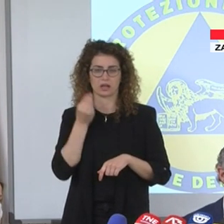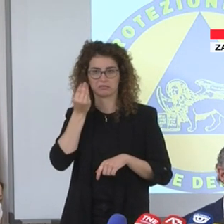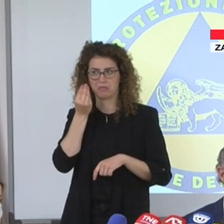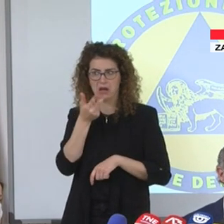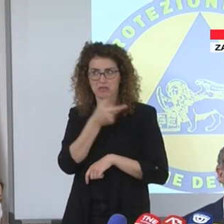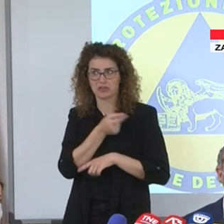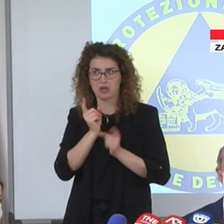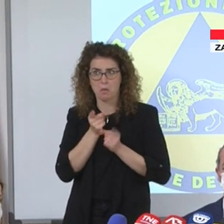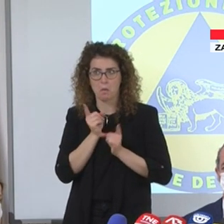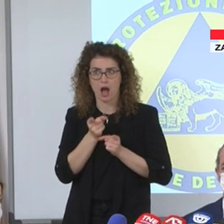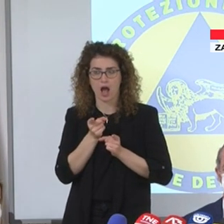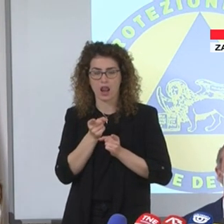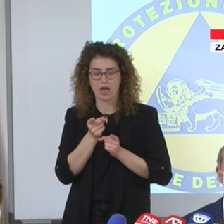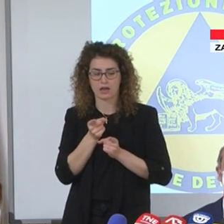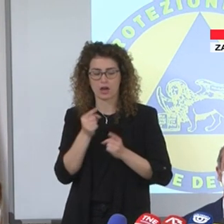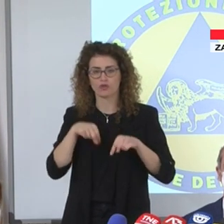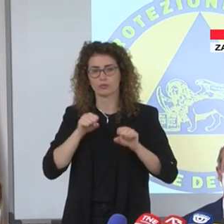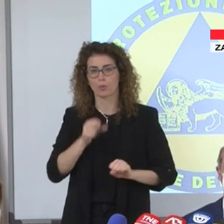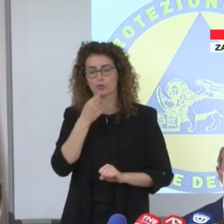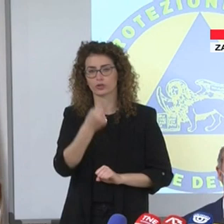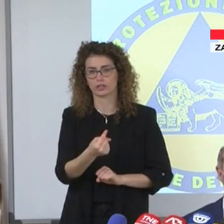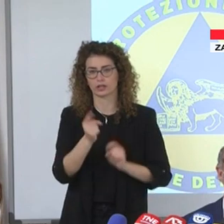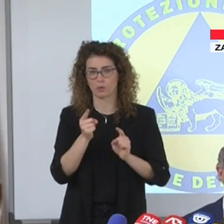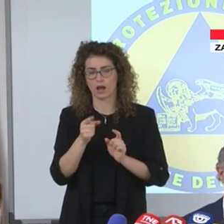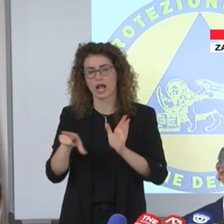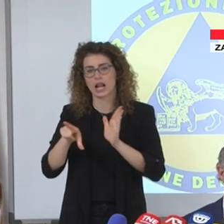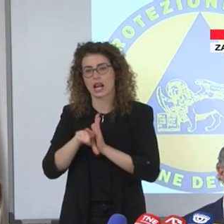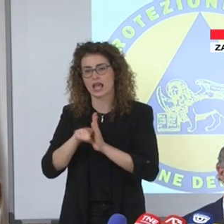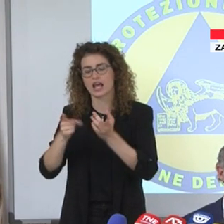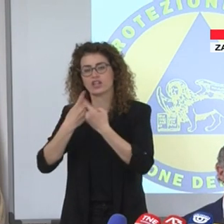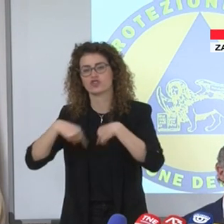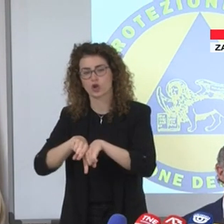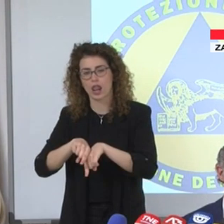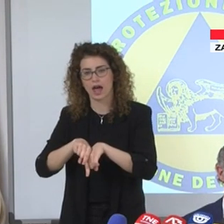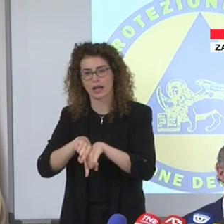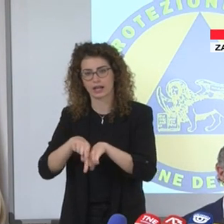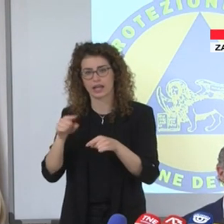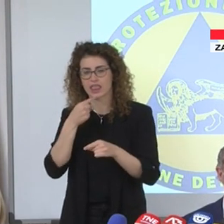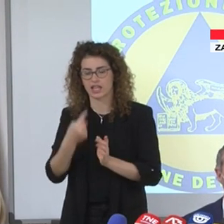faranno, oggi io posso dire che la norma prevede, la circolare prevede